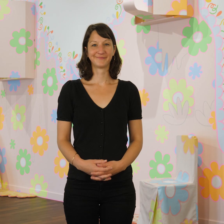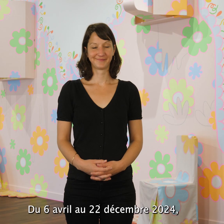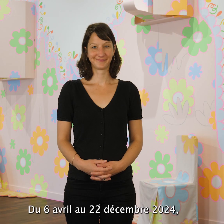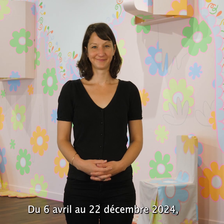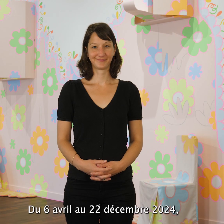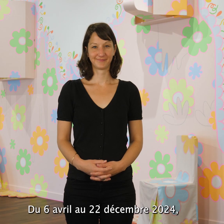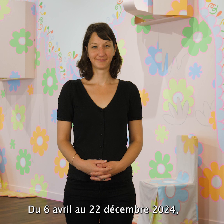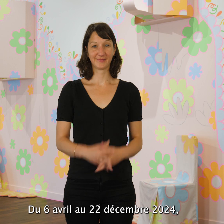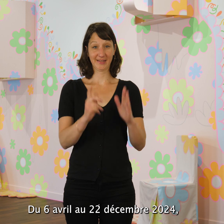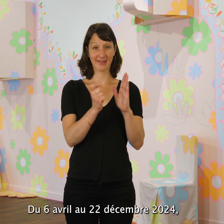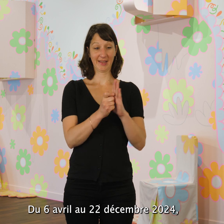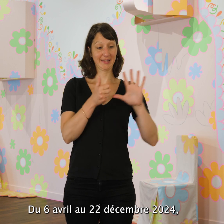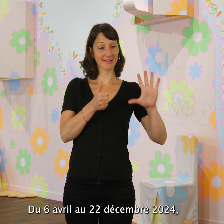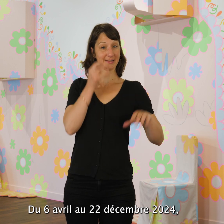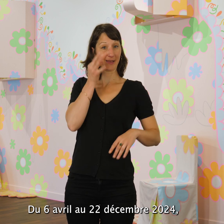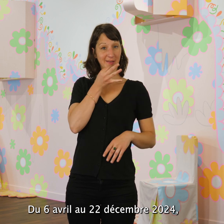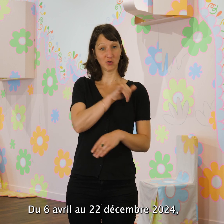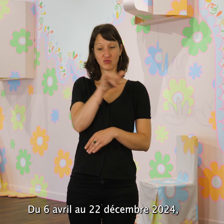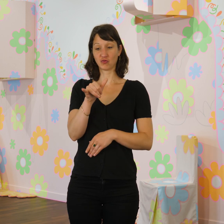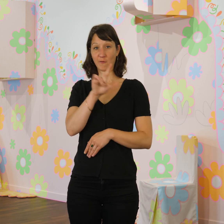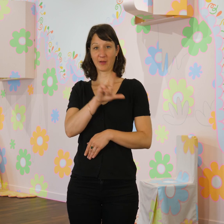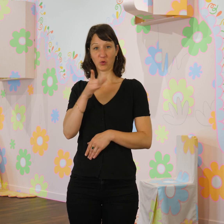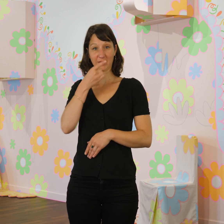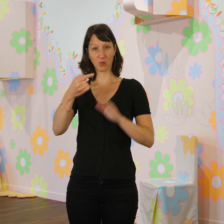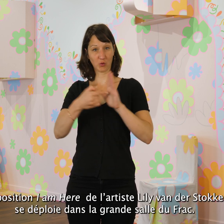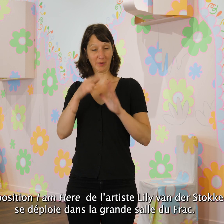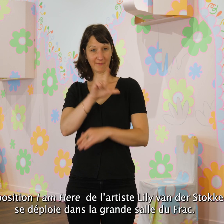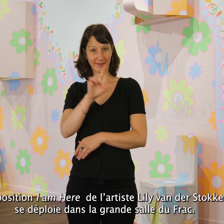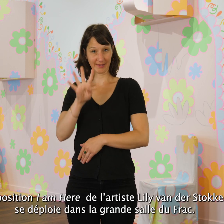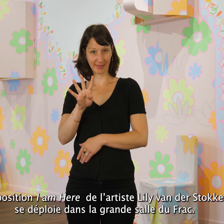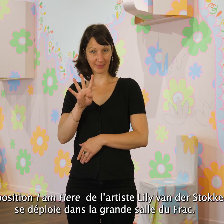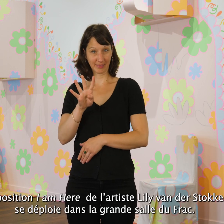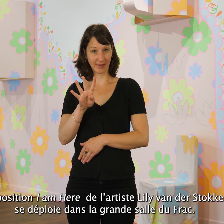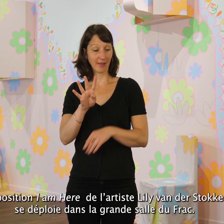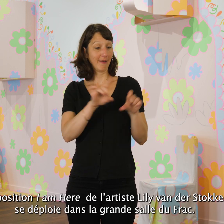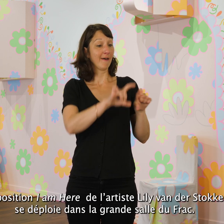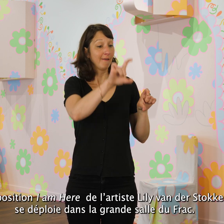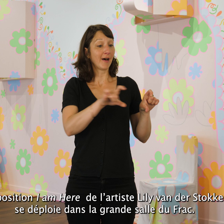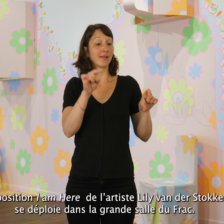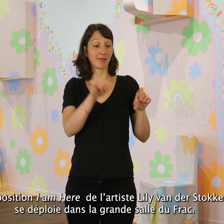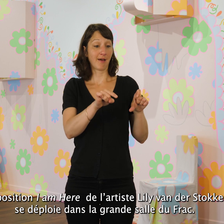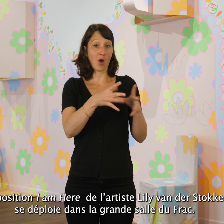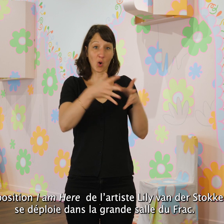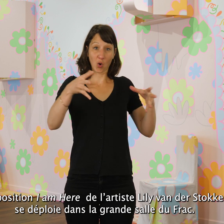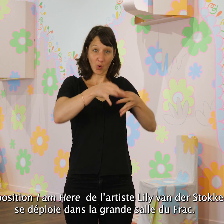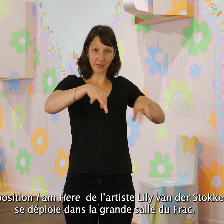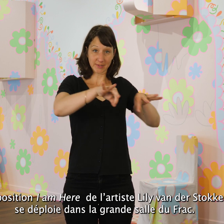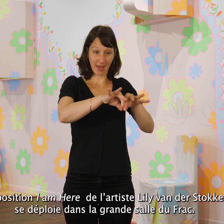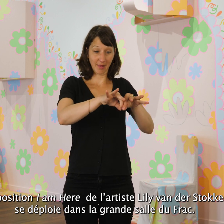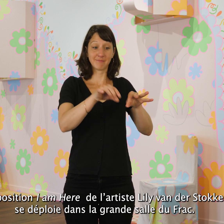Du 6 au 22 décembre 2024, l'exposition I Am Here de l'artiste Lily van der